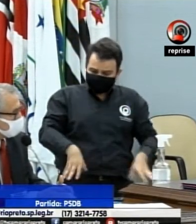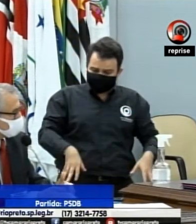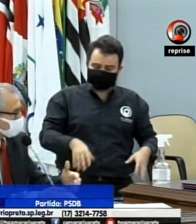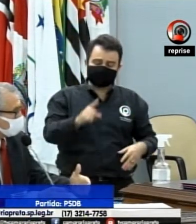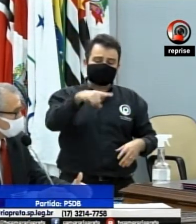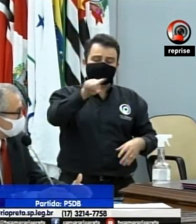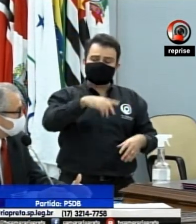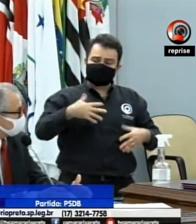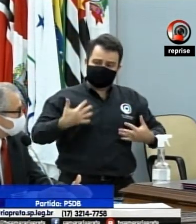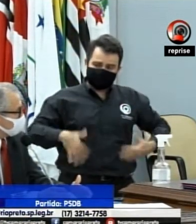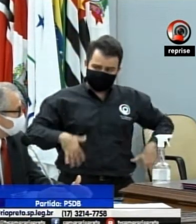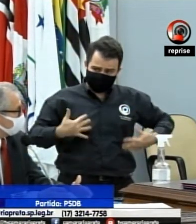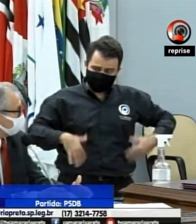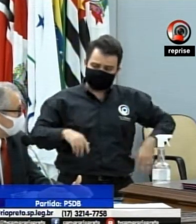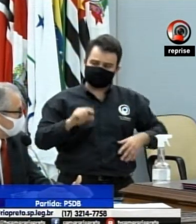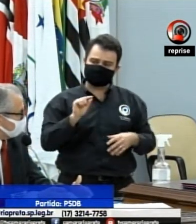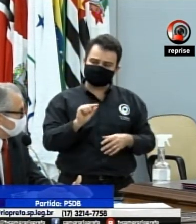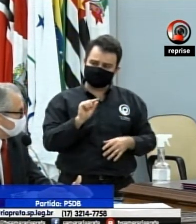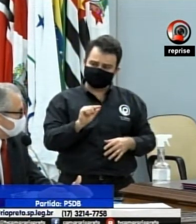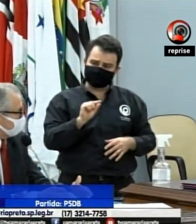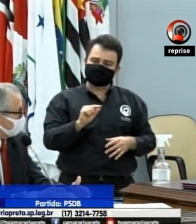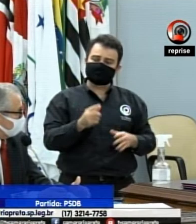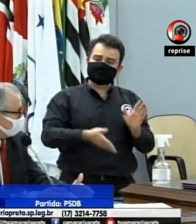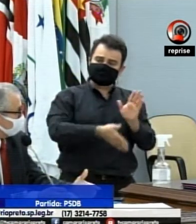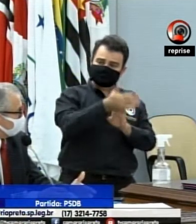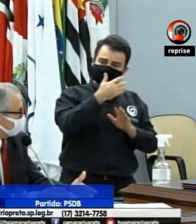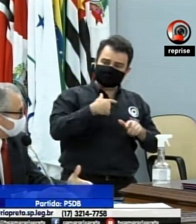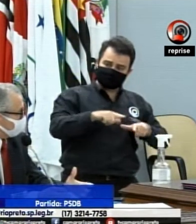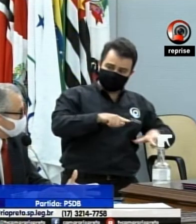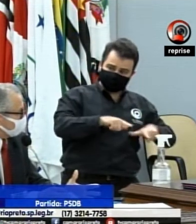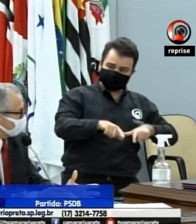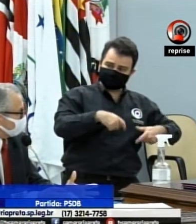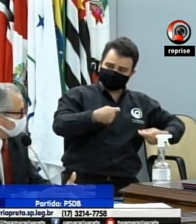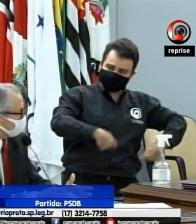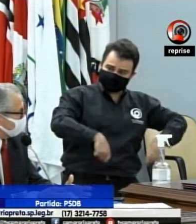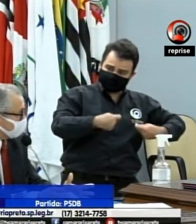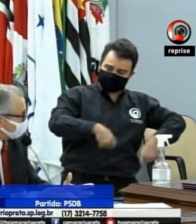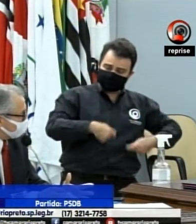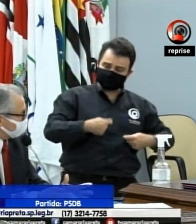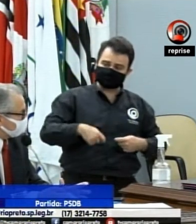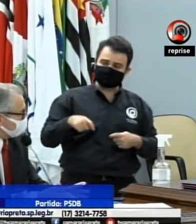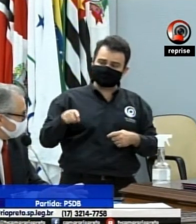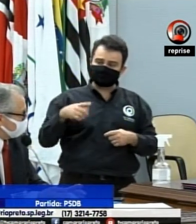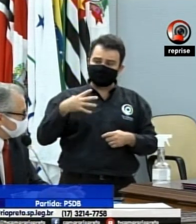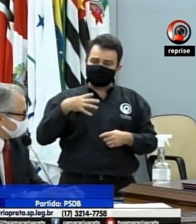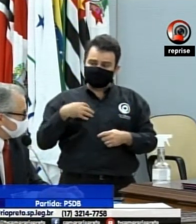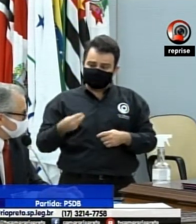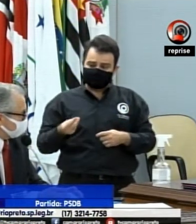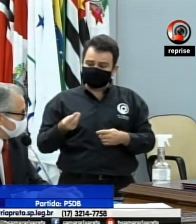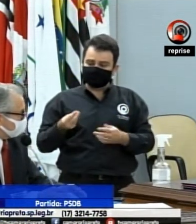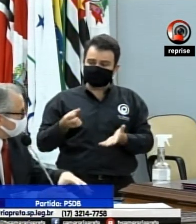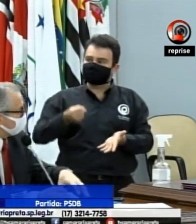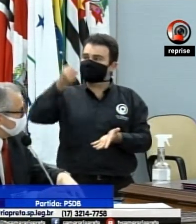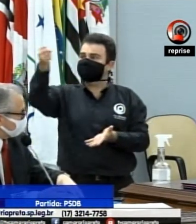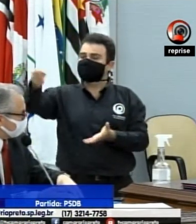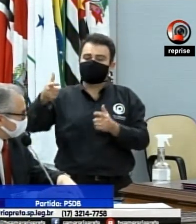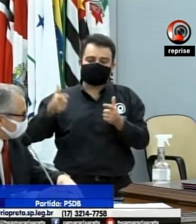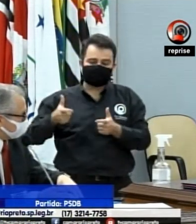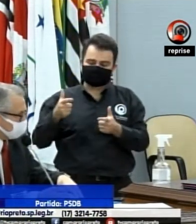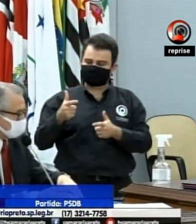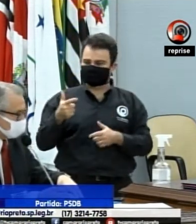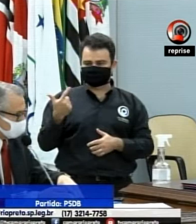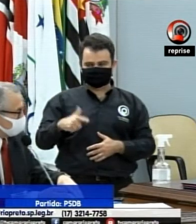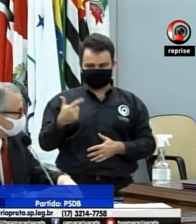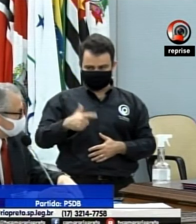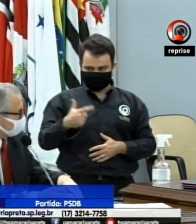Desesperados porque precisam sair para trabalhar, a economia está voltando ao normal e não tem com quem deixar seus filhos. Então, não é politicagem.